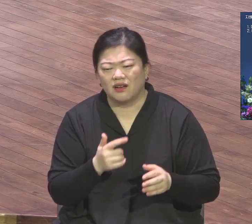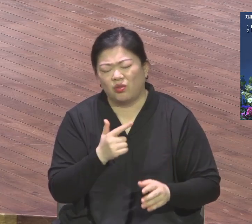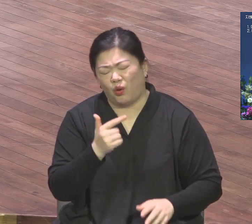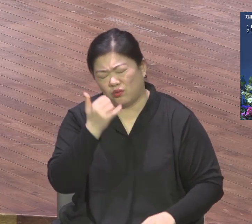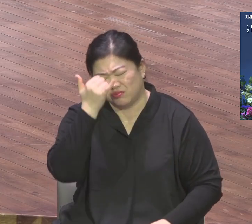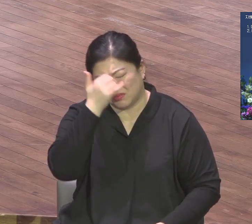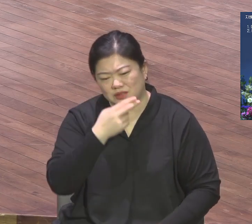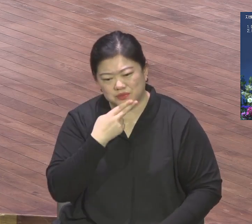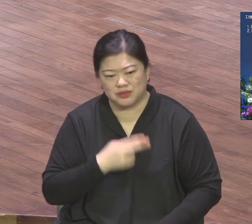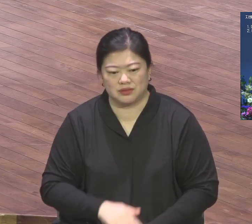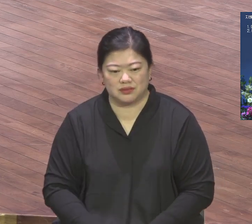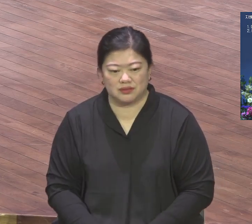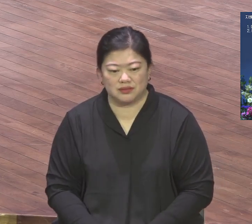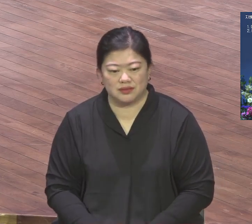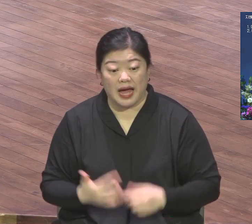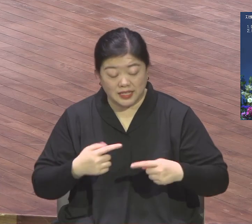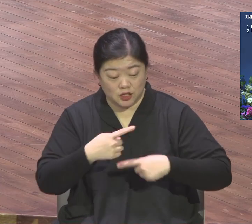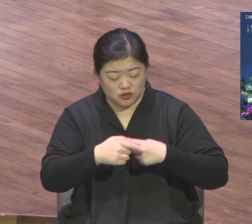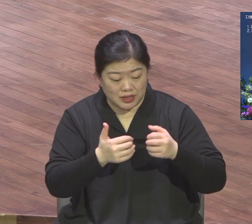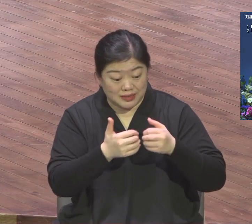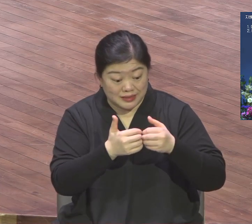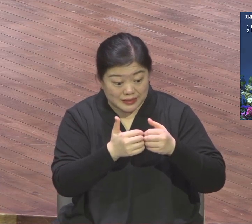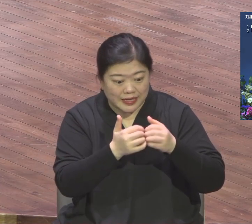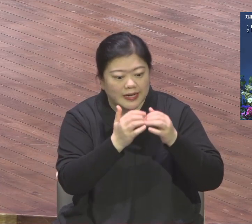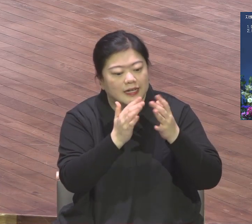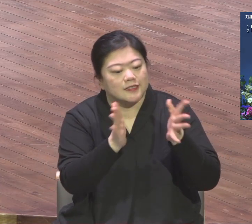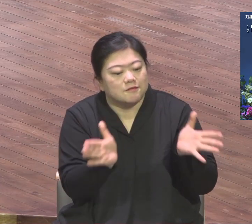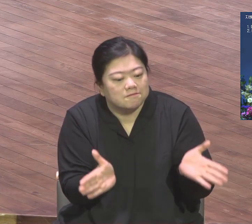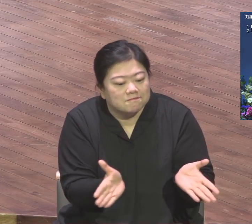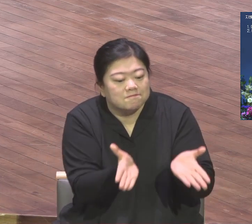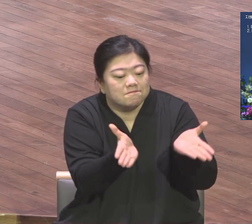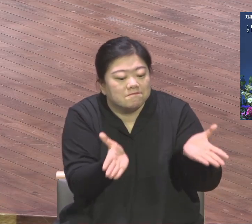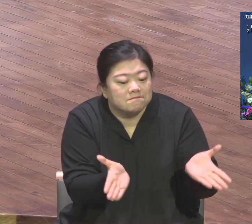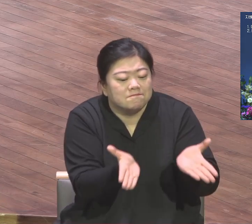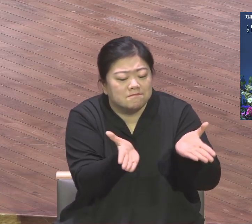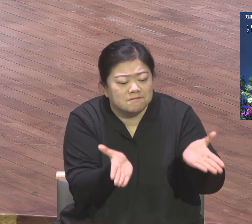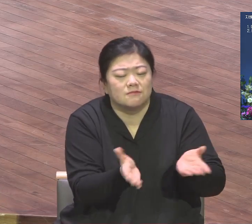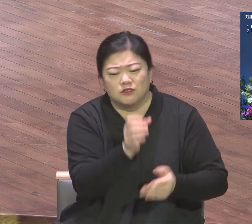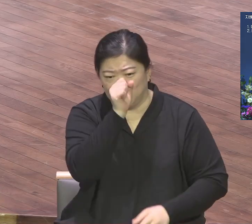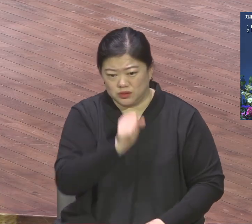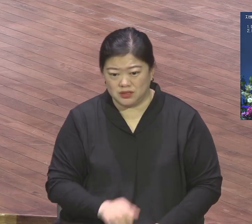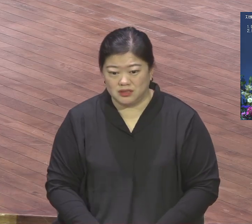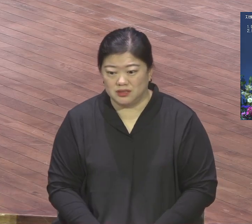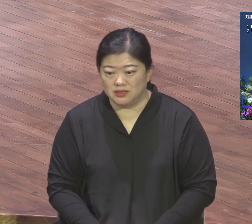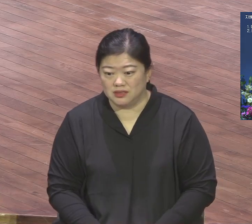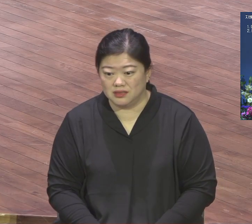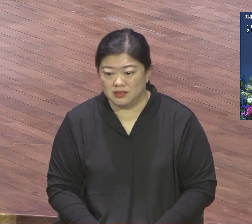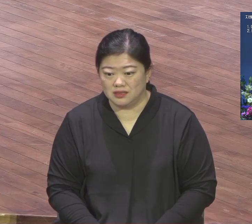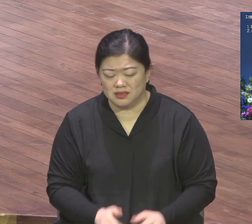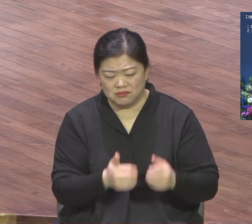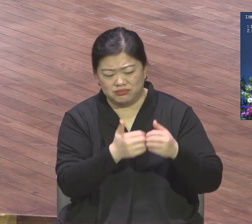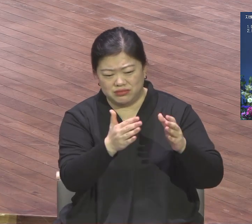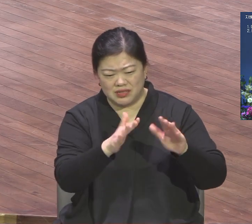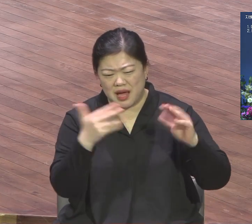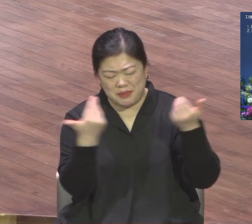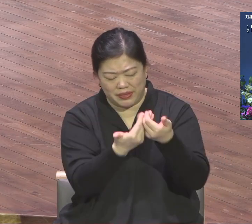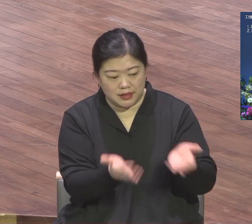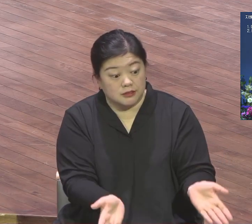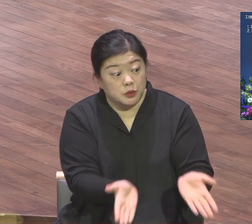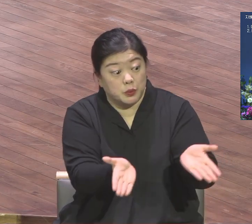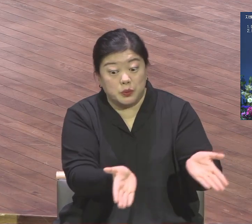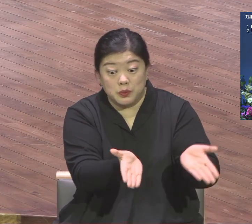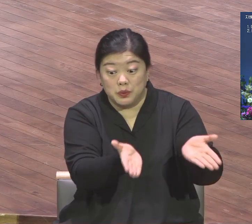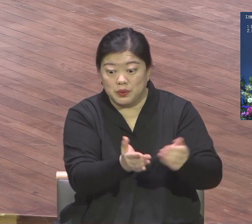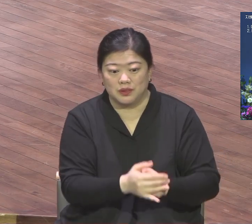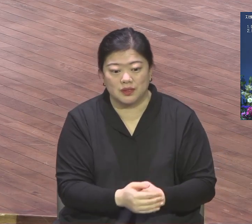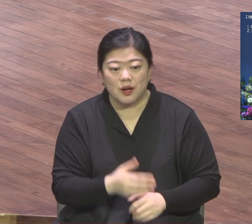살리는 말 하시기 바랍니다. 이 상처 주는 말하고 기분 나쁘잖아요. 어? 영경 모든 신도들